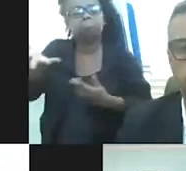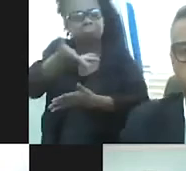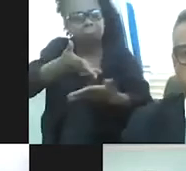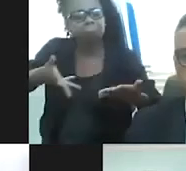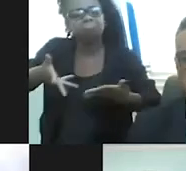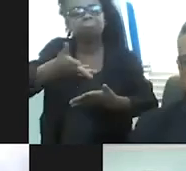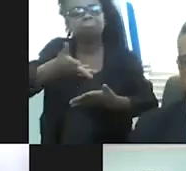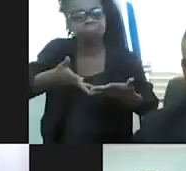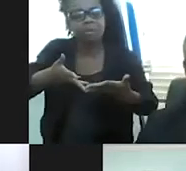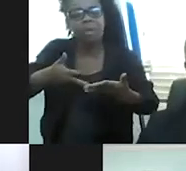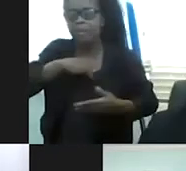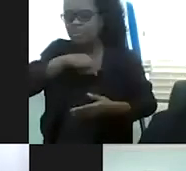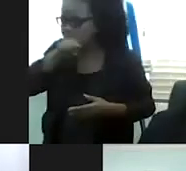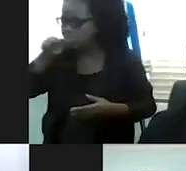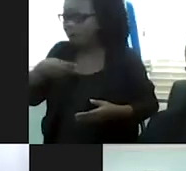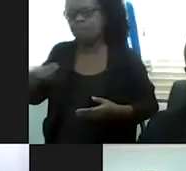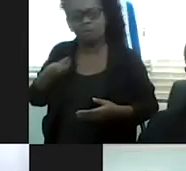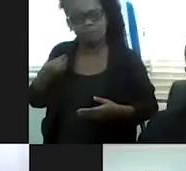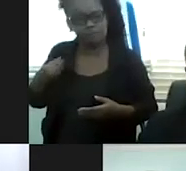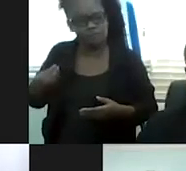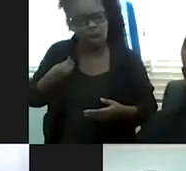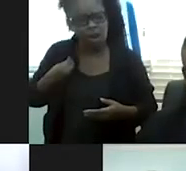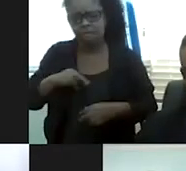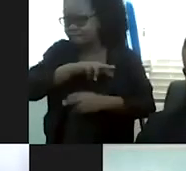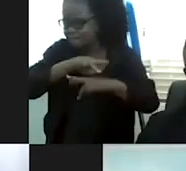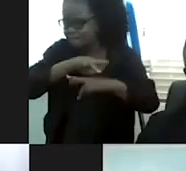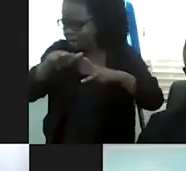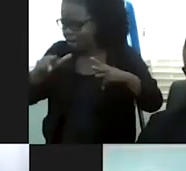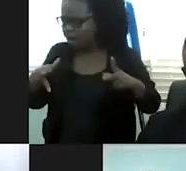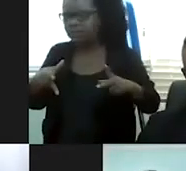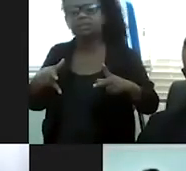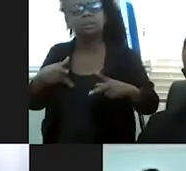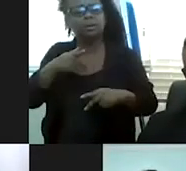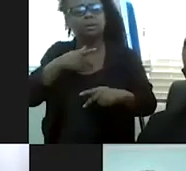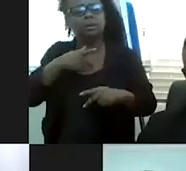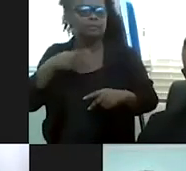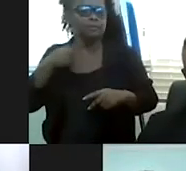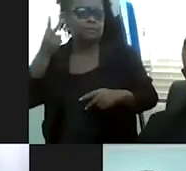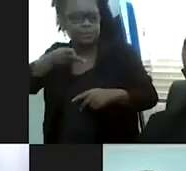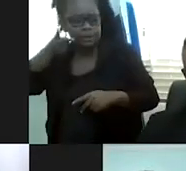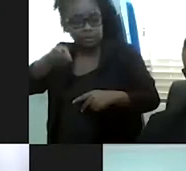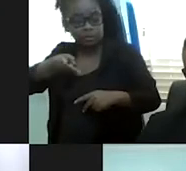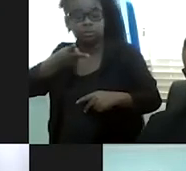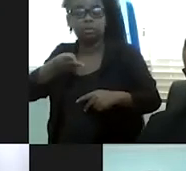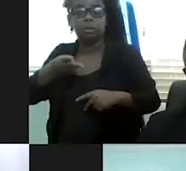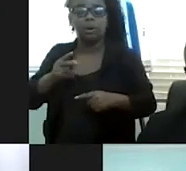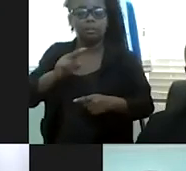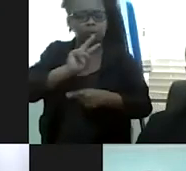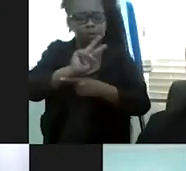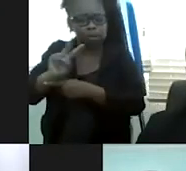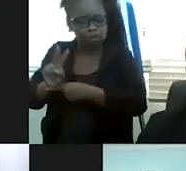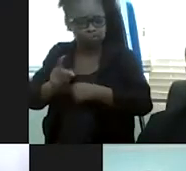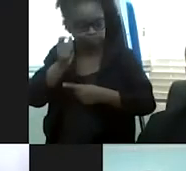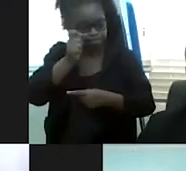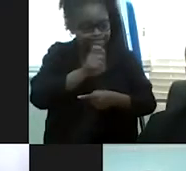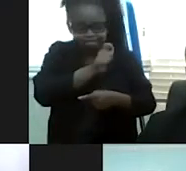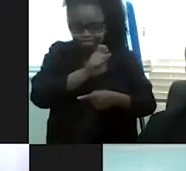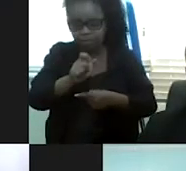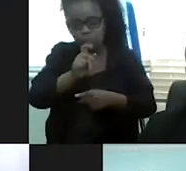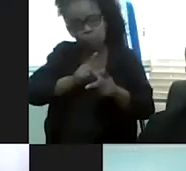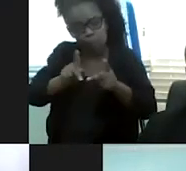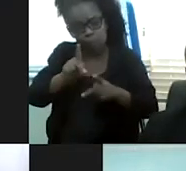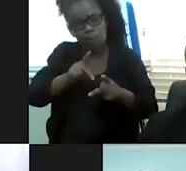a maioria dos nobres colegas vereadores, defendendo aqui os interesses da nossa população e com o